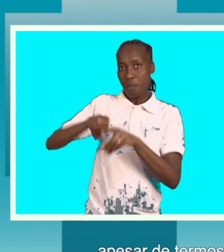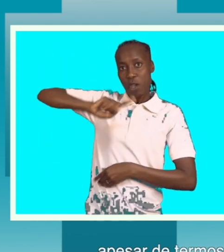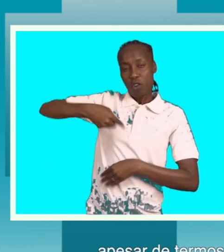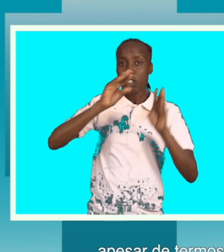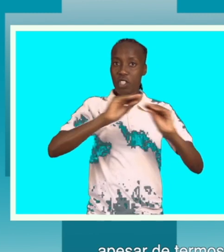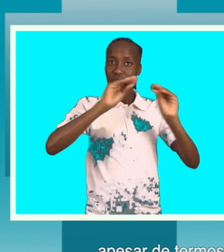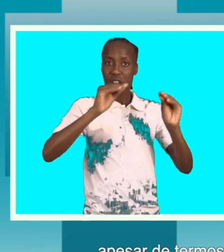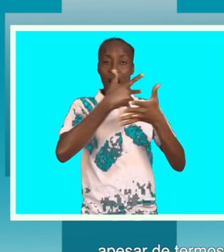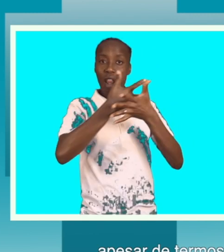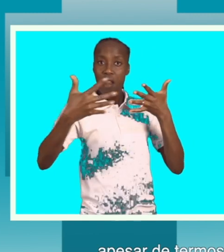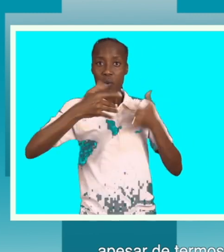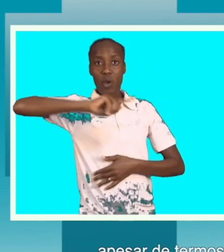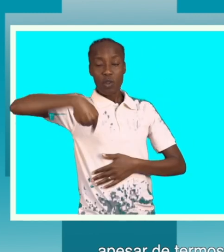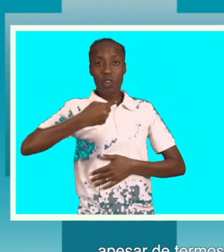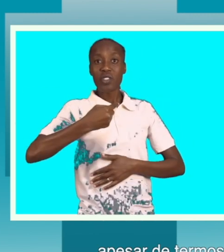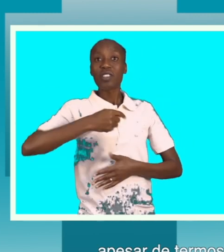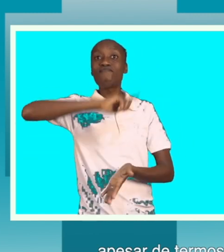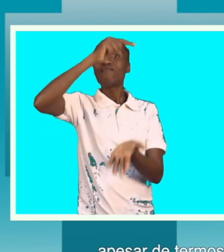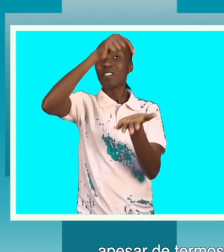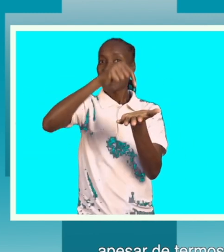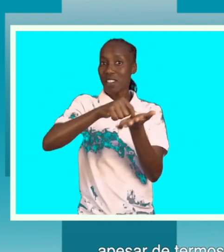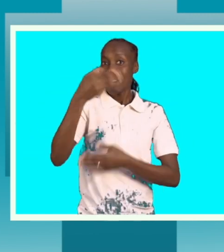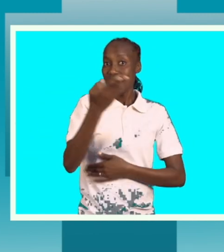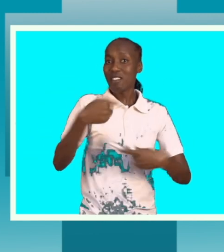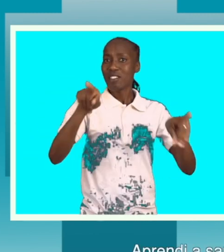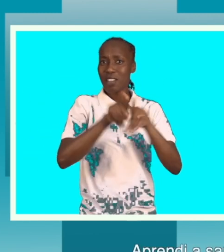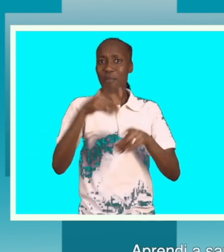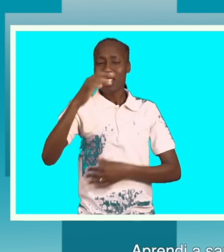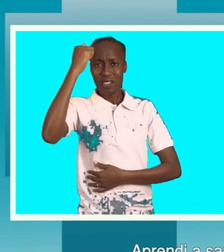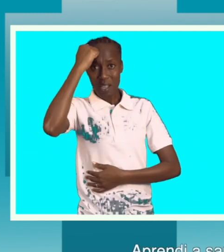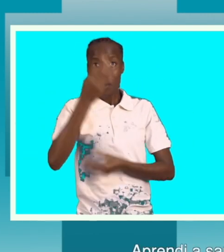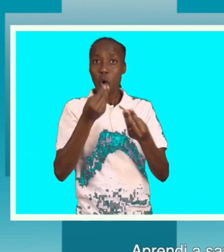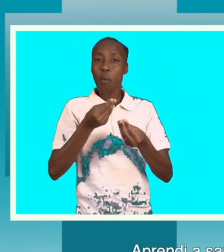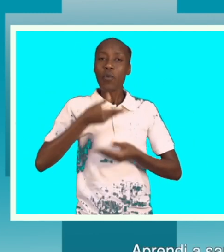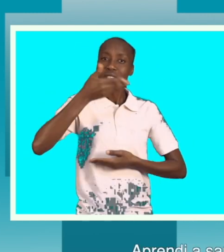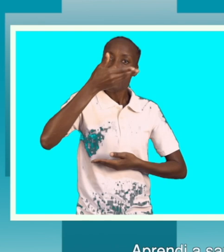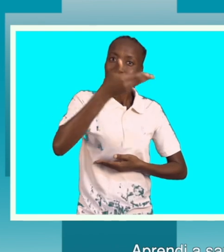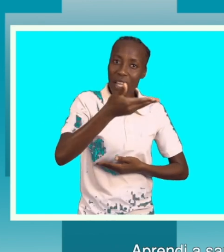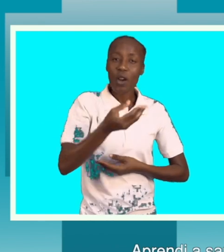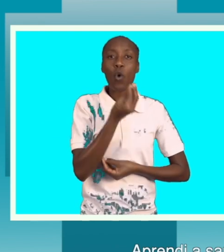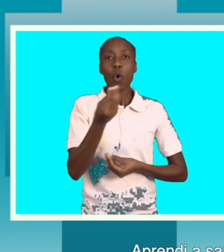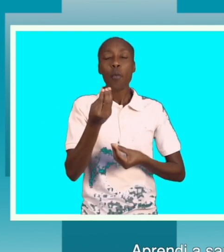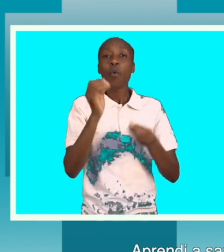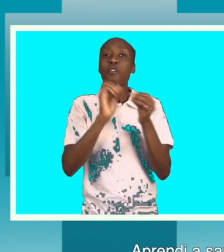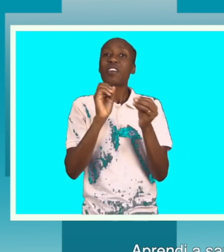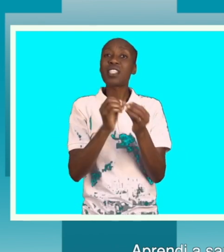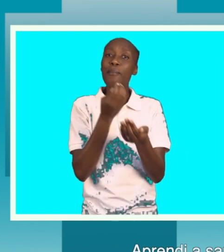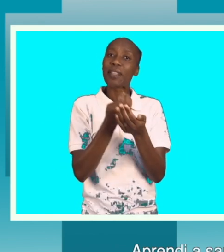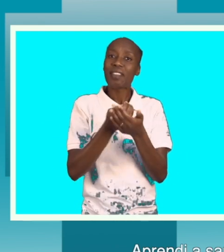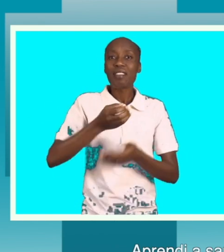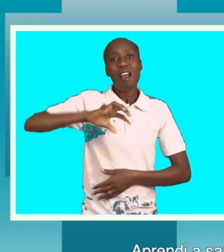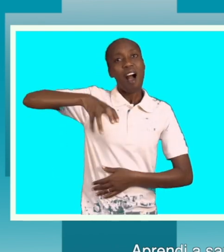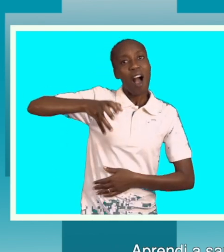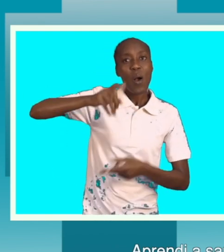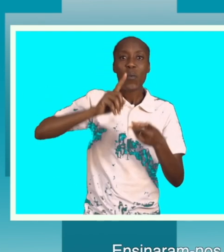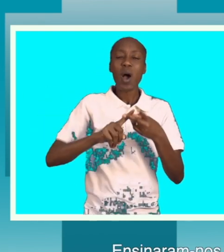Perdidos com eles Eles têm um mundo De esportivismo E são bons companheiros Aprendi a falar Outra língua Tipo Saudare É língua de